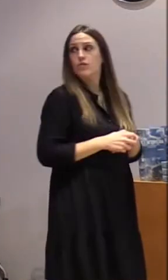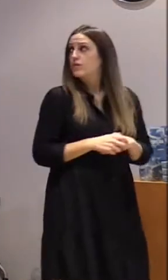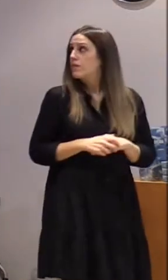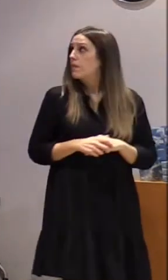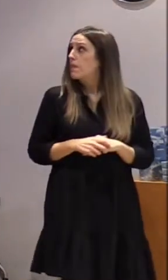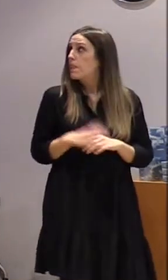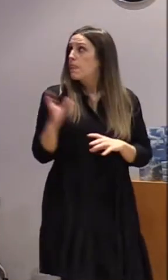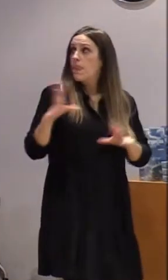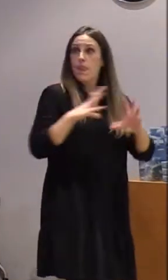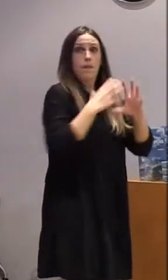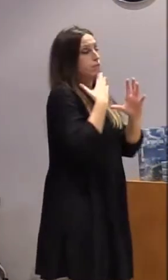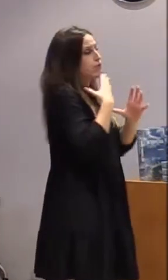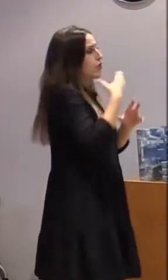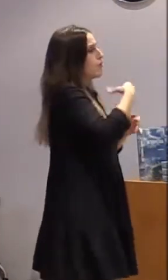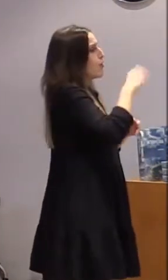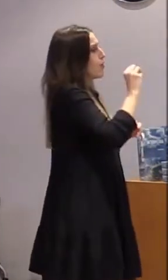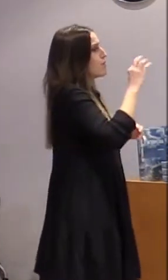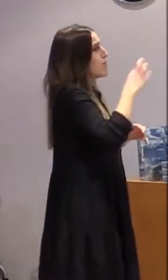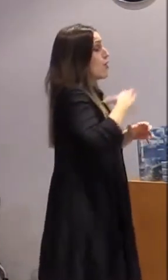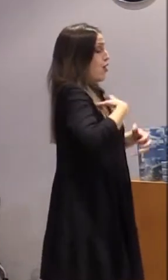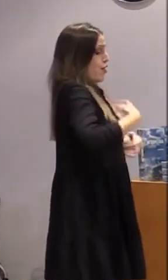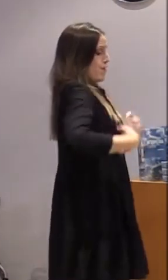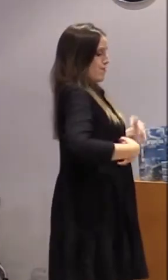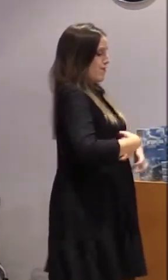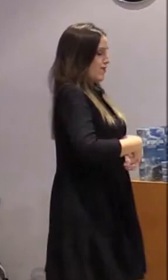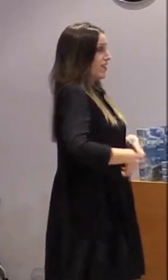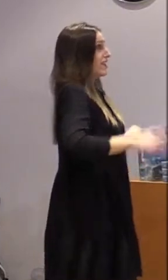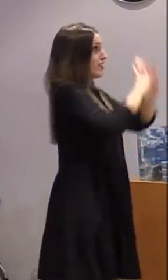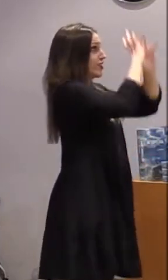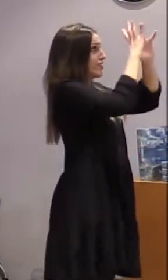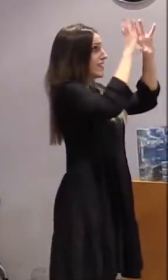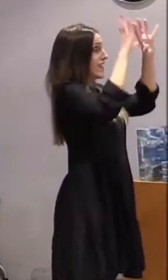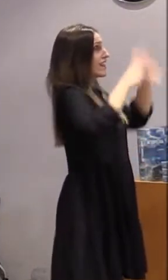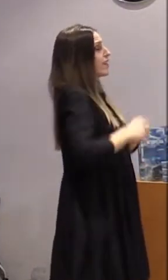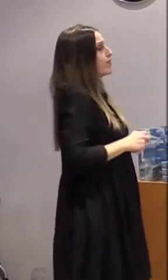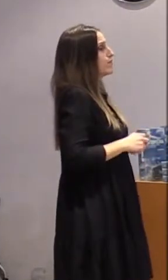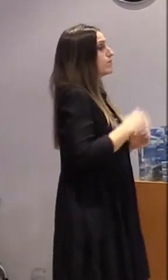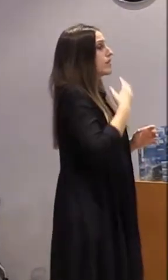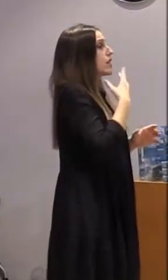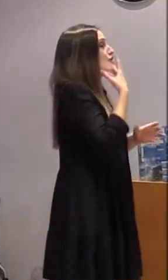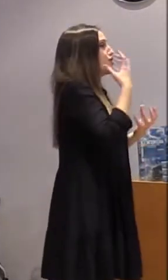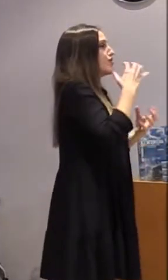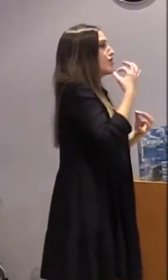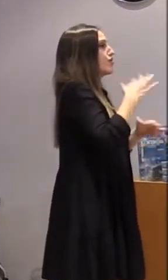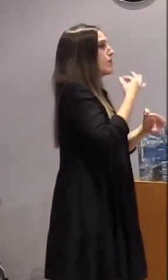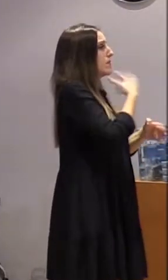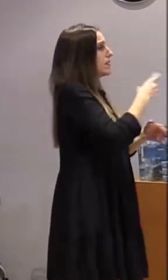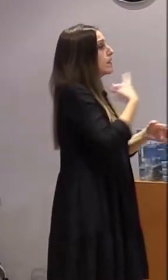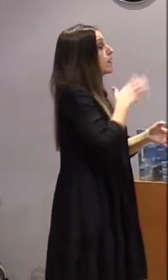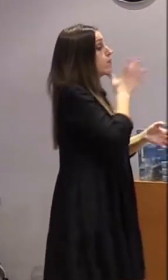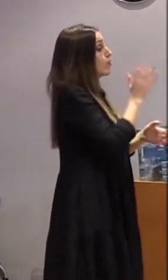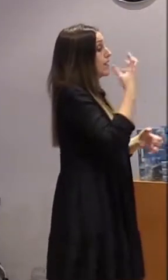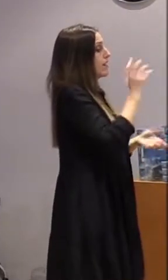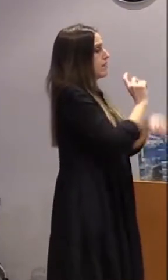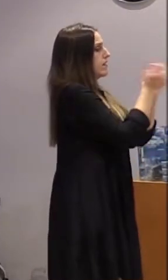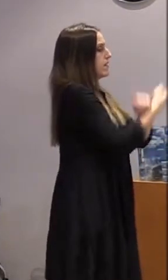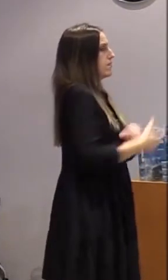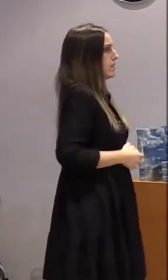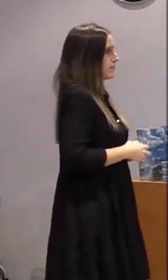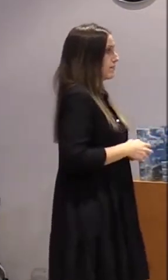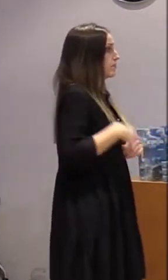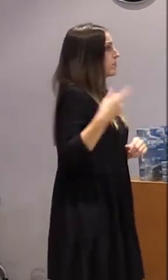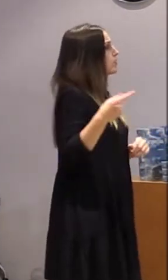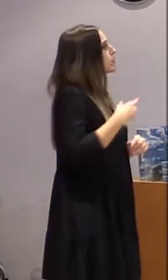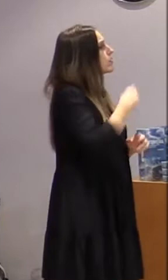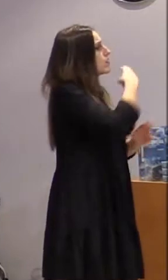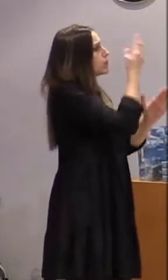eso sonará algún refrán seguro, ¿no? Suelen anunciar un cambio de tiempo muchas veces. Bueno, pues un cuadro de un pintor contemporáneo estadounidense,